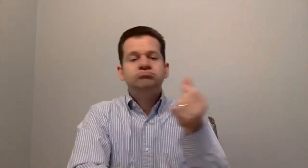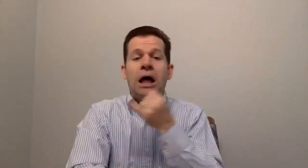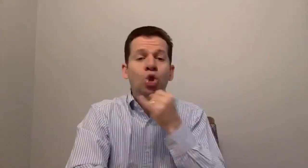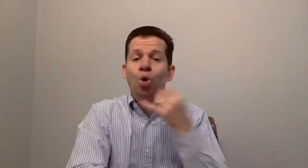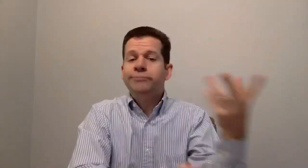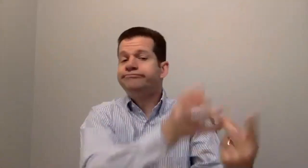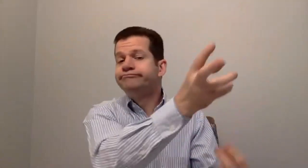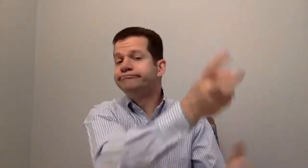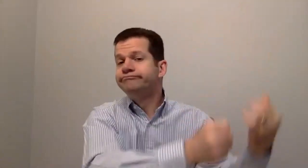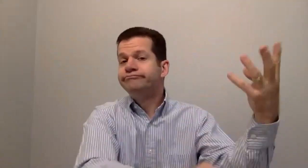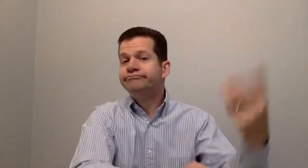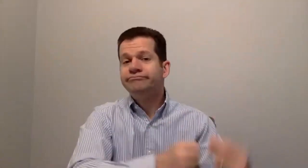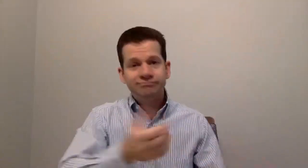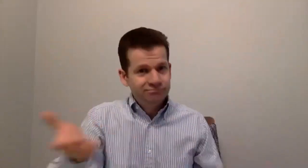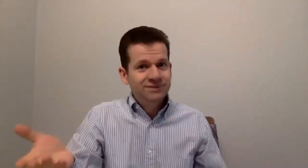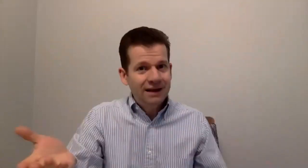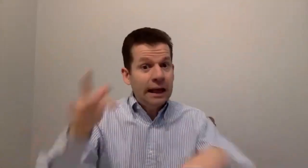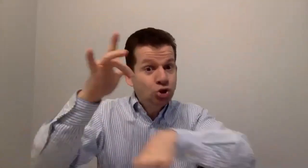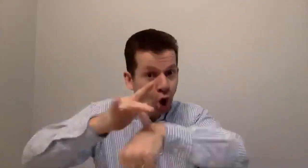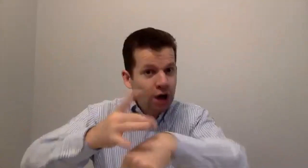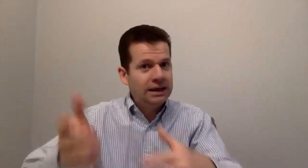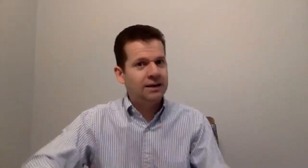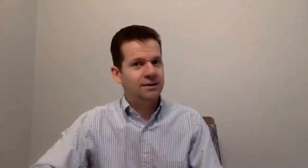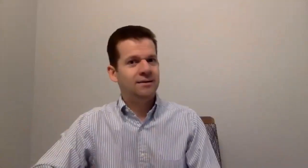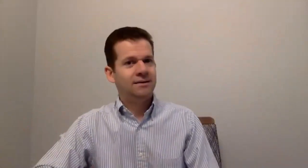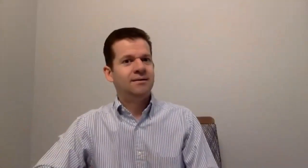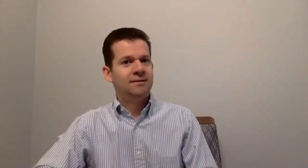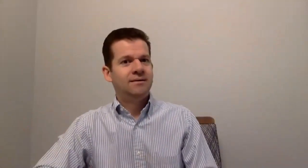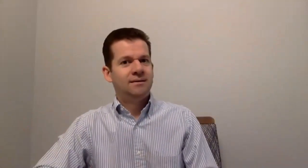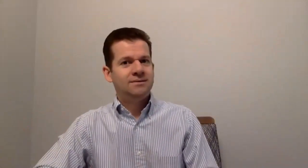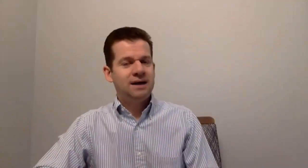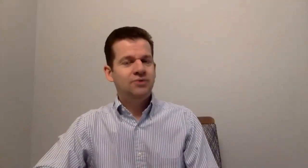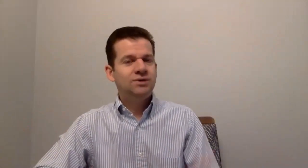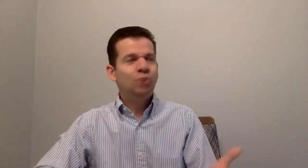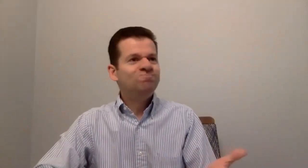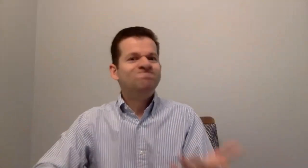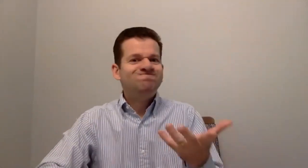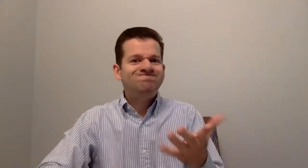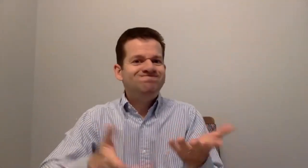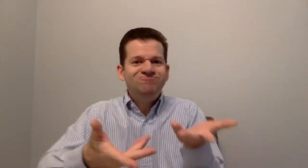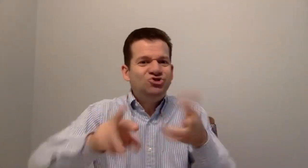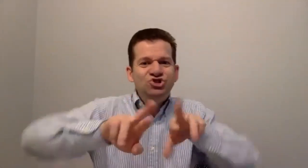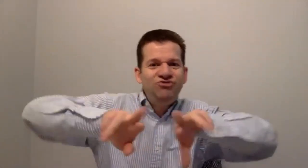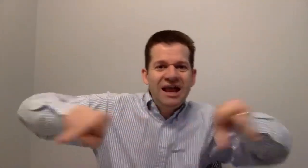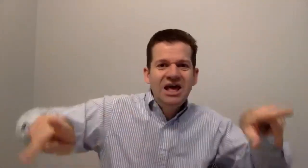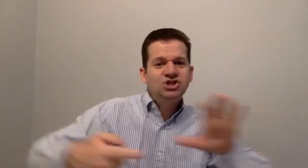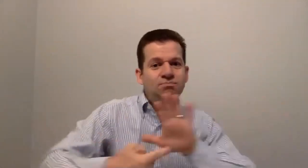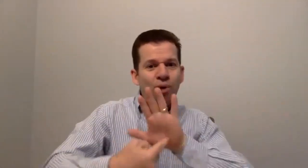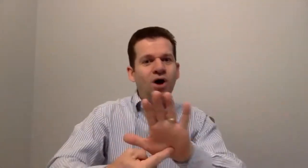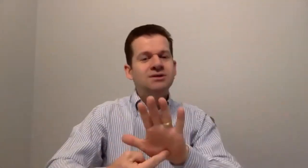À toa. Certo? É toque. Certo? Então, diferentes.